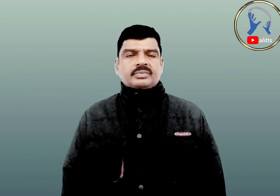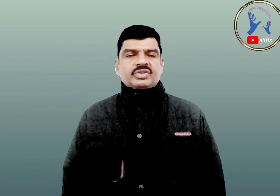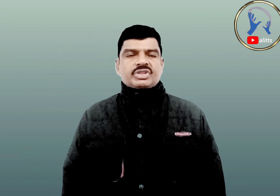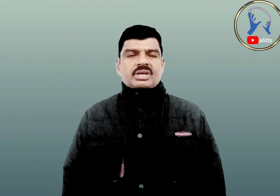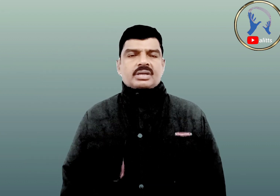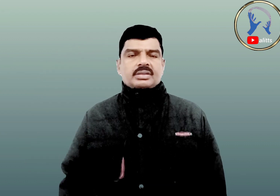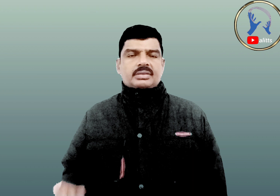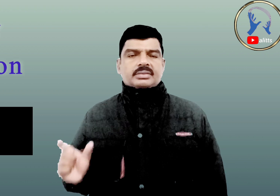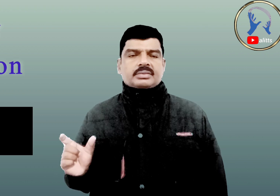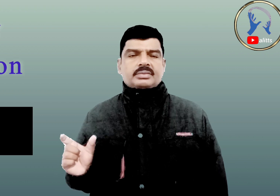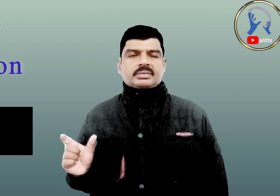चांद।